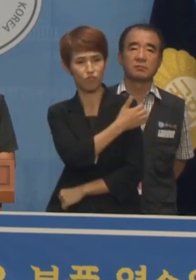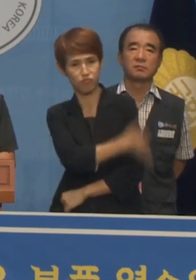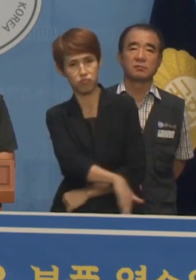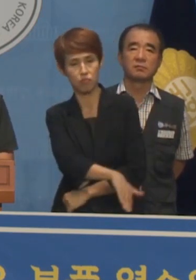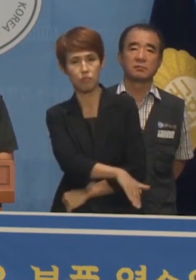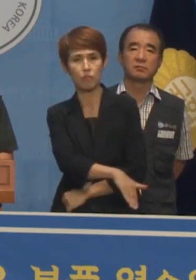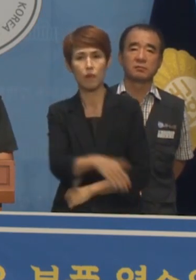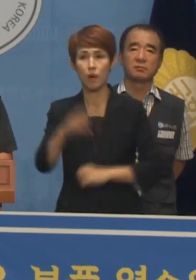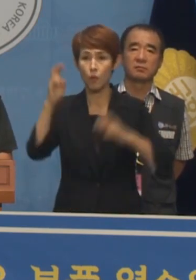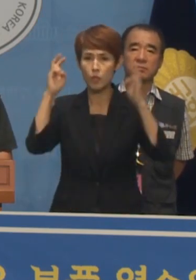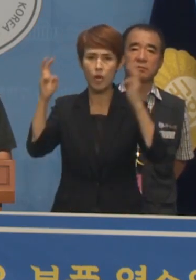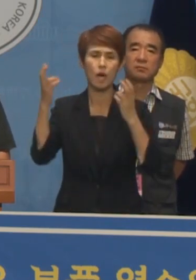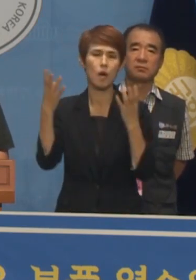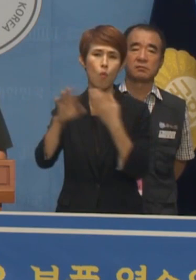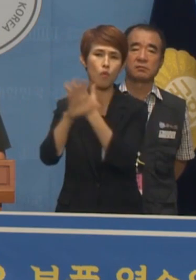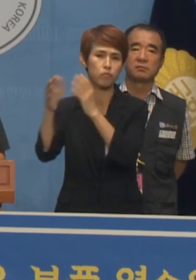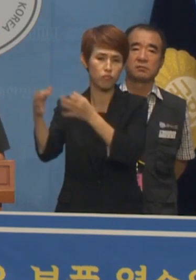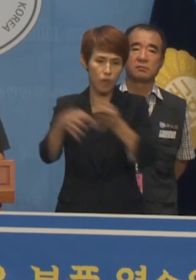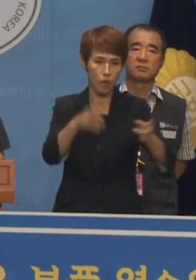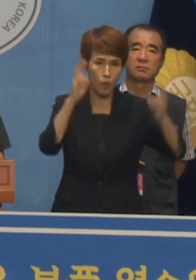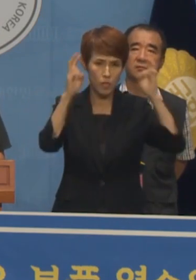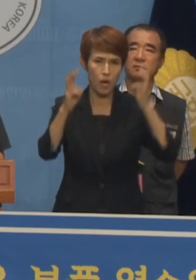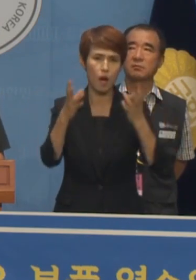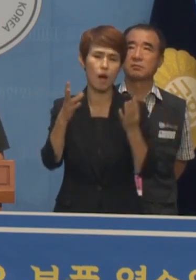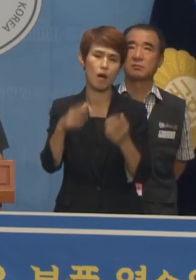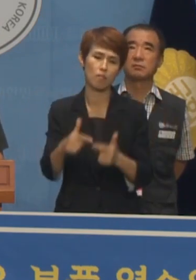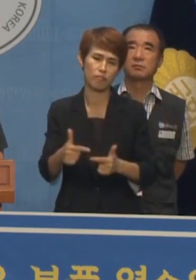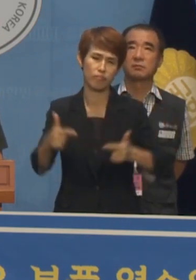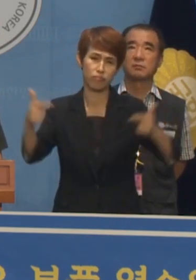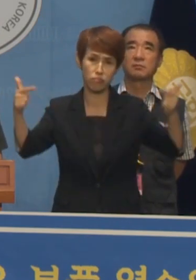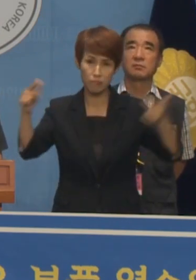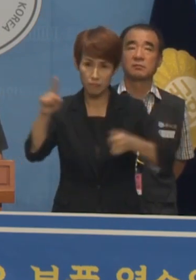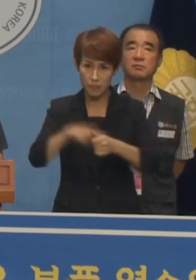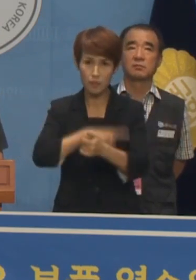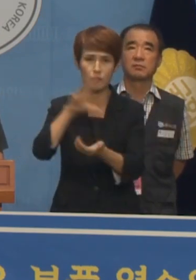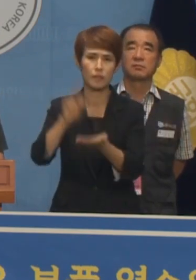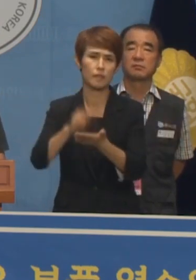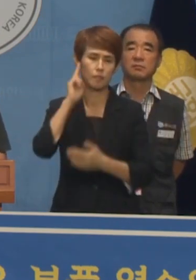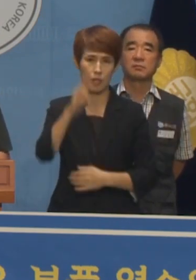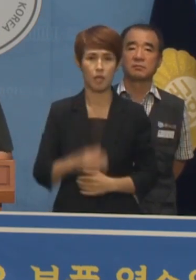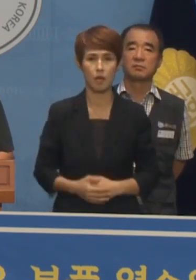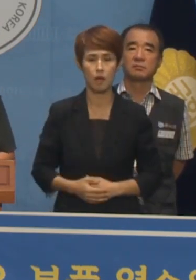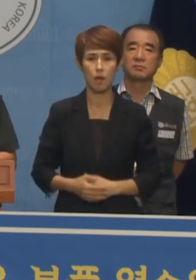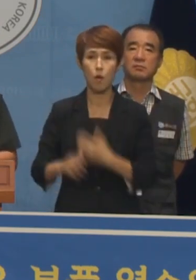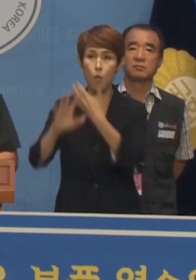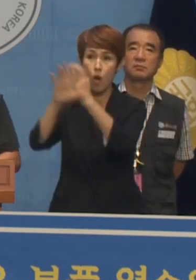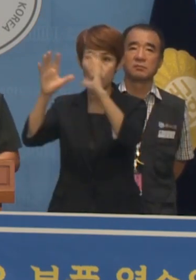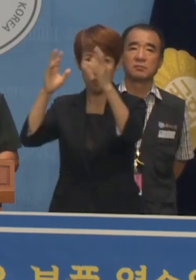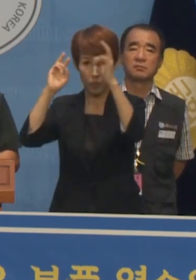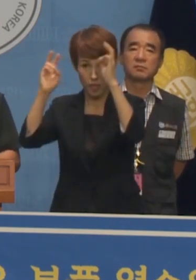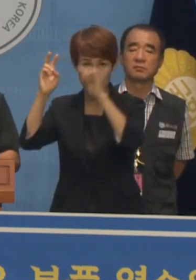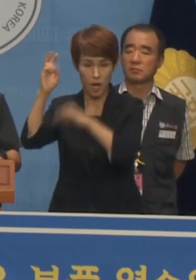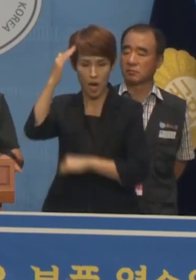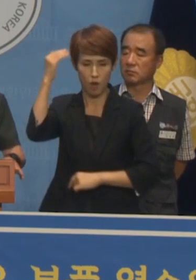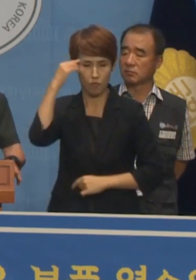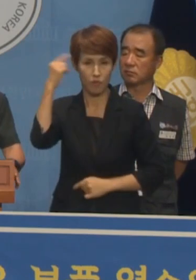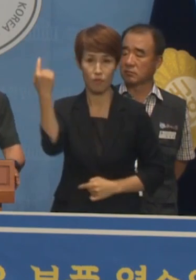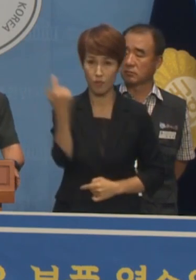외투기업이 늘어나면서 사회적 문제가 대두되고 있습니다. 외국 기업은 국내에